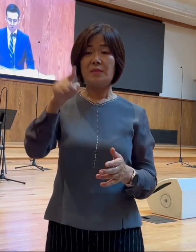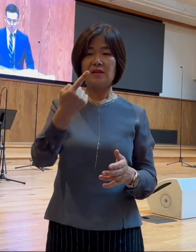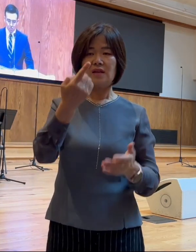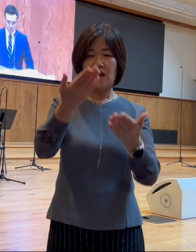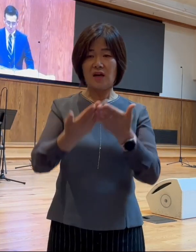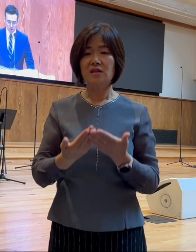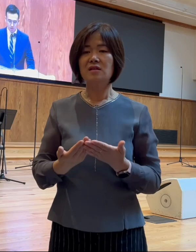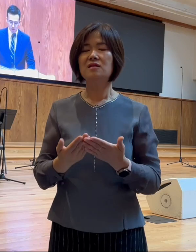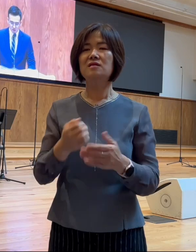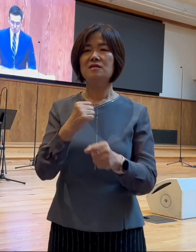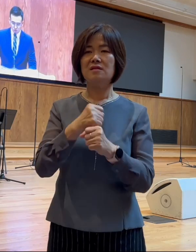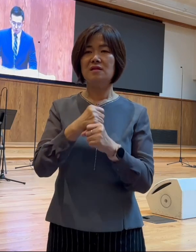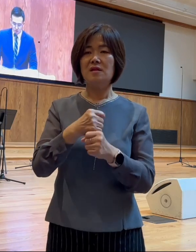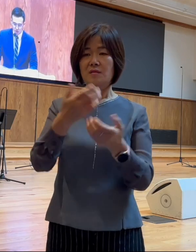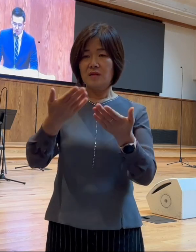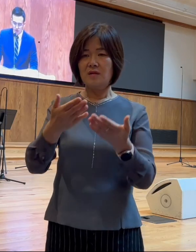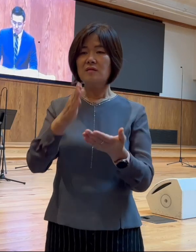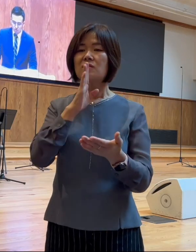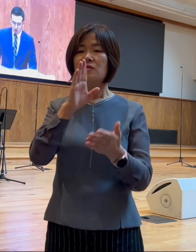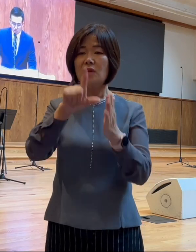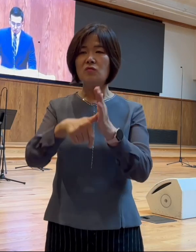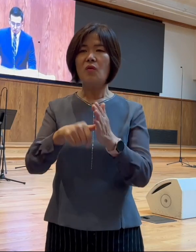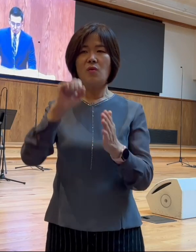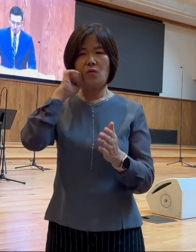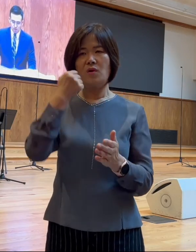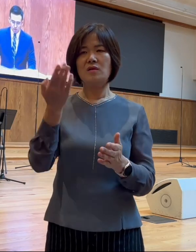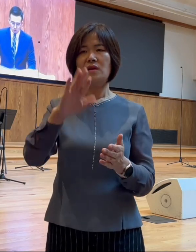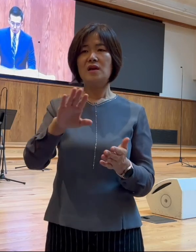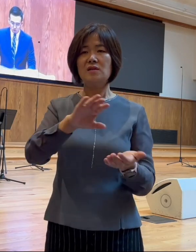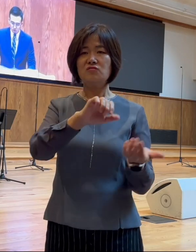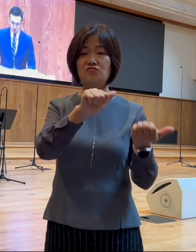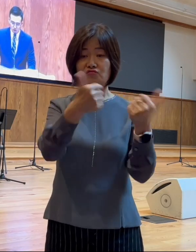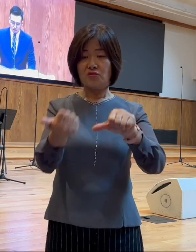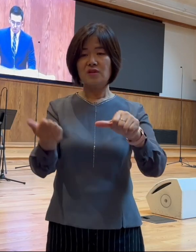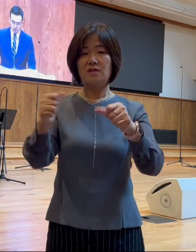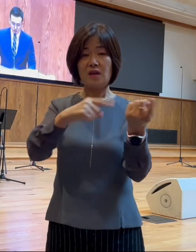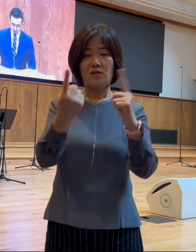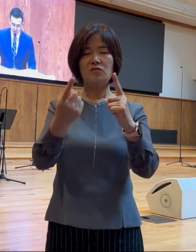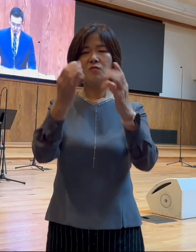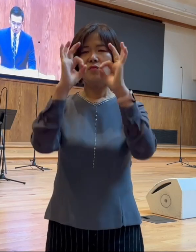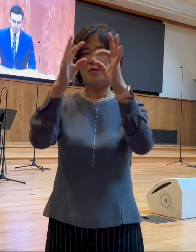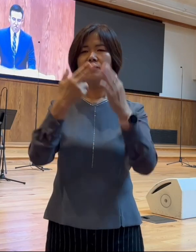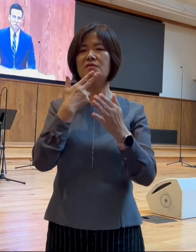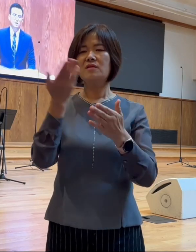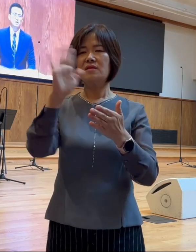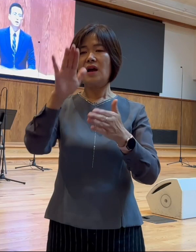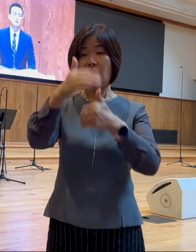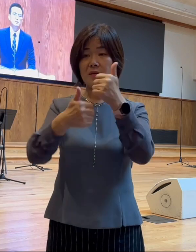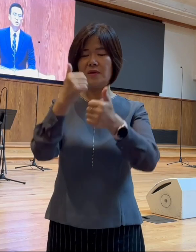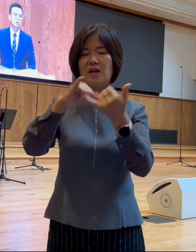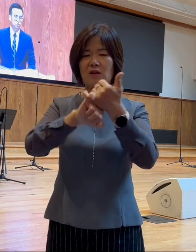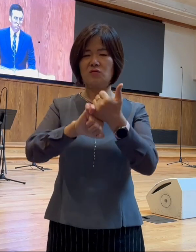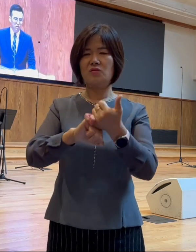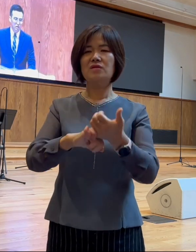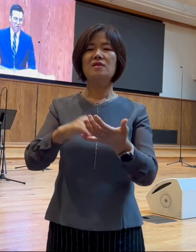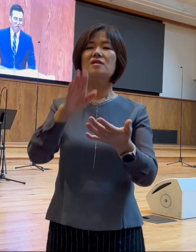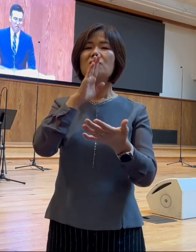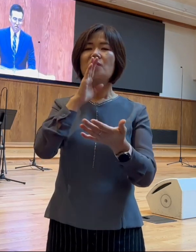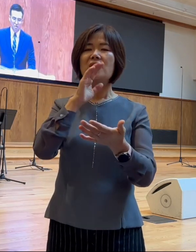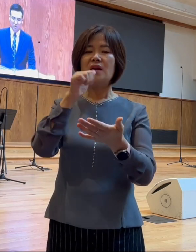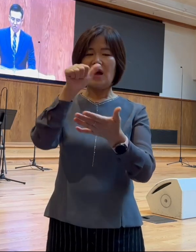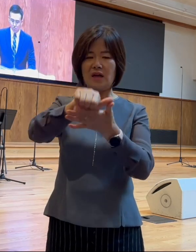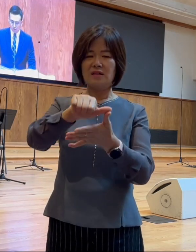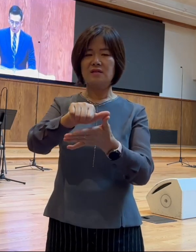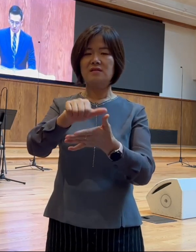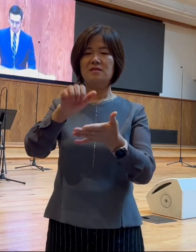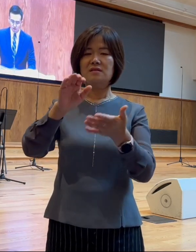얻는 경우도 못 봤지만 사람이 죽었다가 다시 사는 것도 한 번도 못 봤어요. 그럼에도 그 하나님의 약속은 아들을 받기 전이나